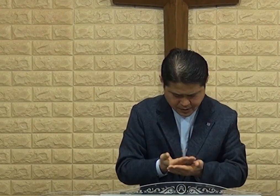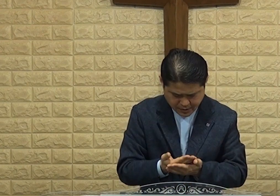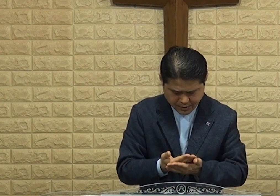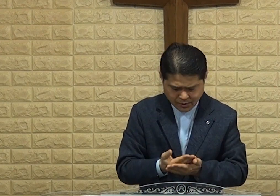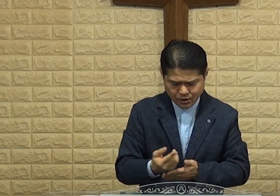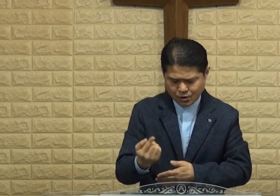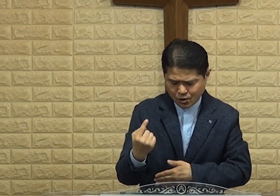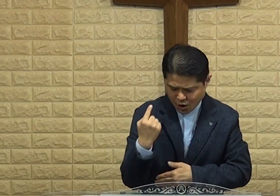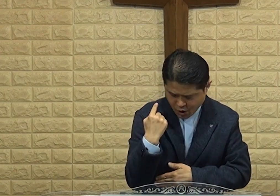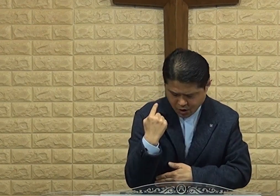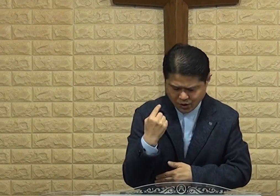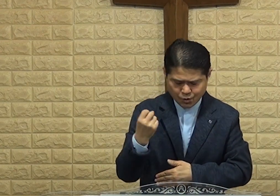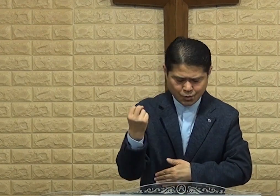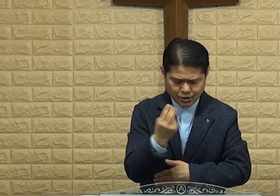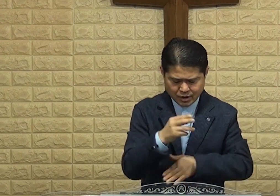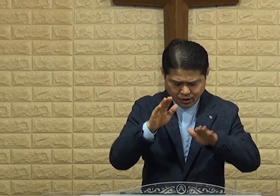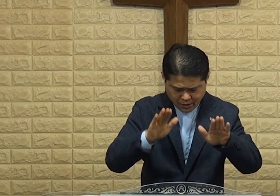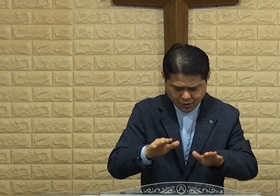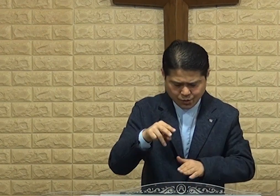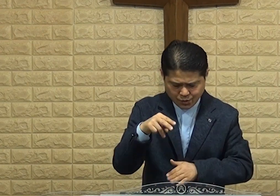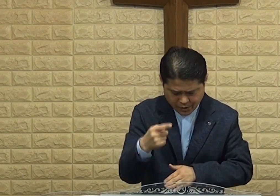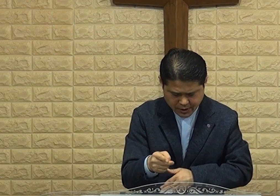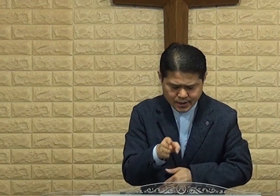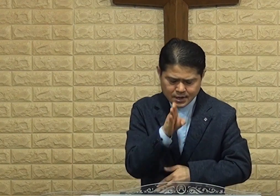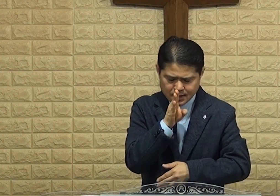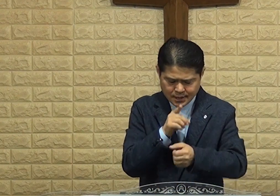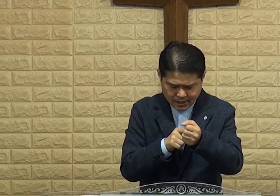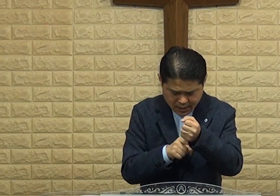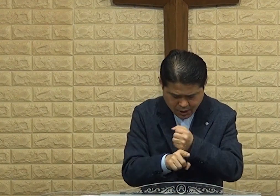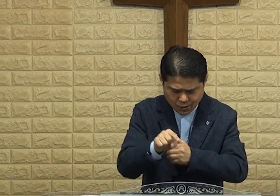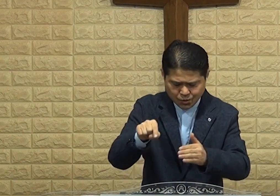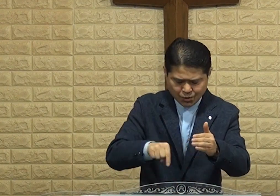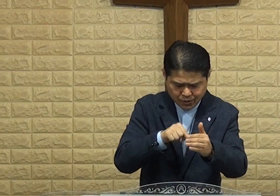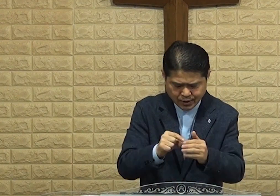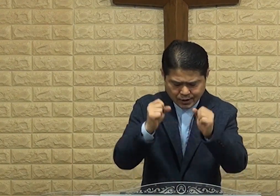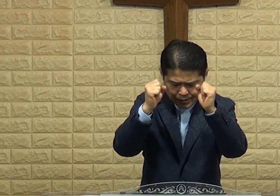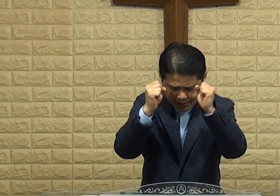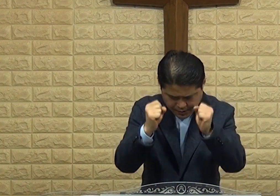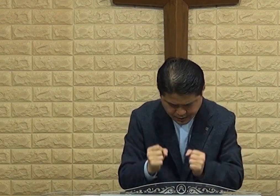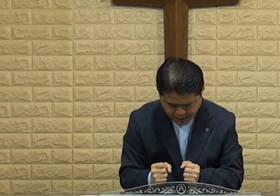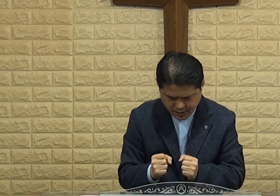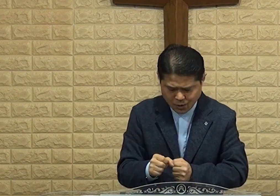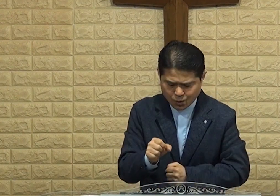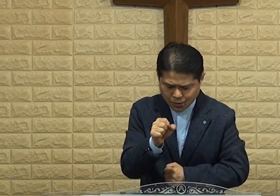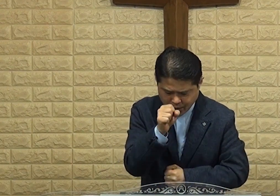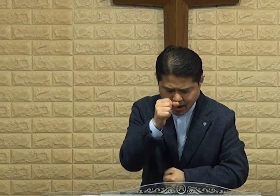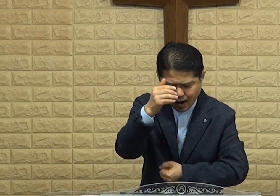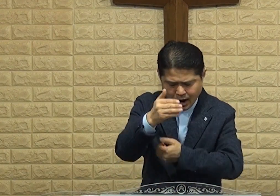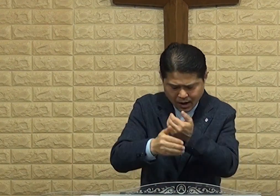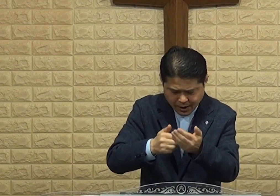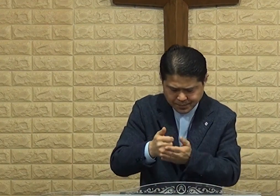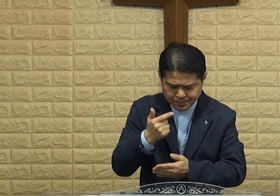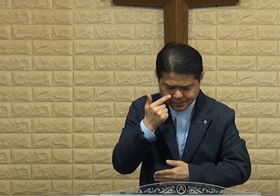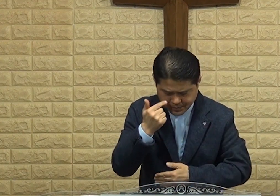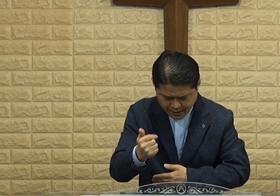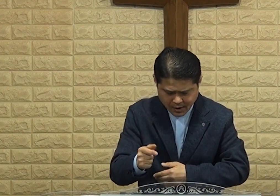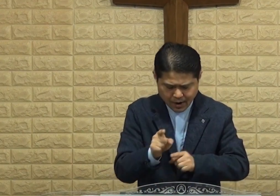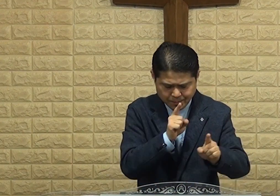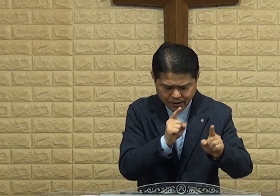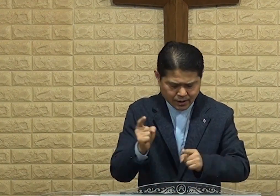일깨워져서 아버지를 느낄 수 있게 하여 주옵소서. 어제 오늘도 하나님이 우리 안에 거하시고